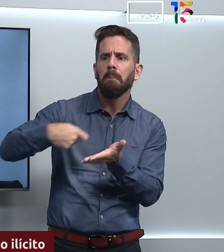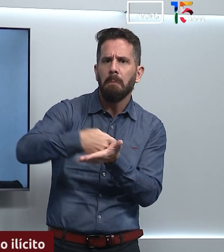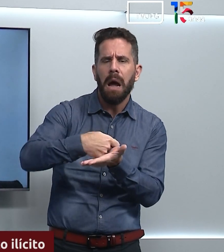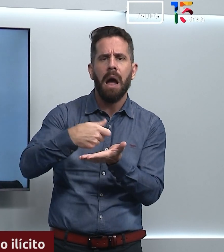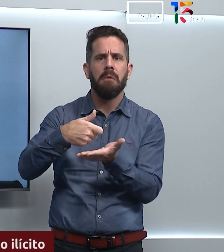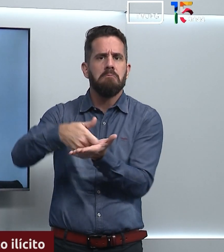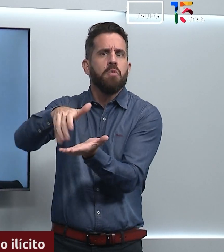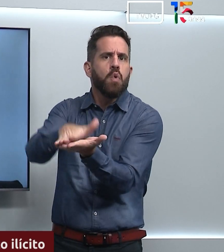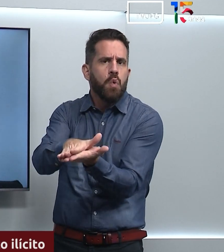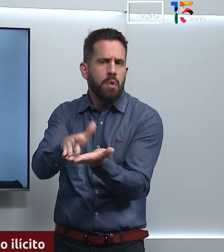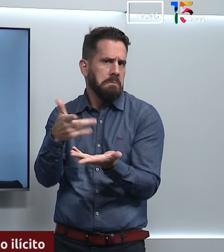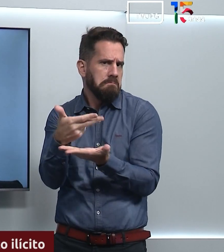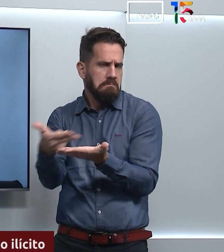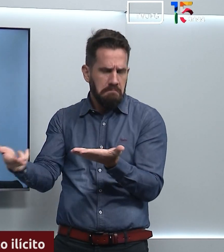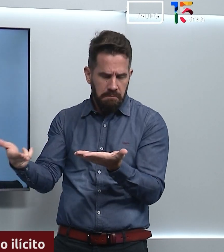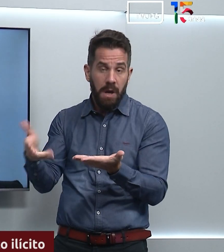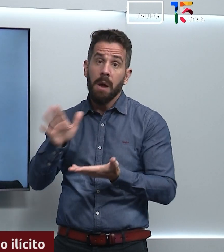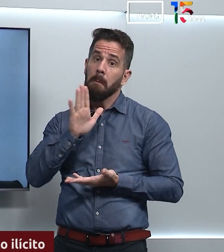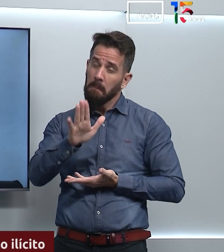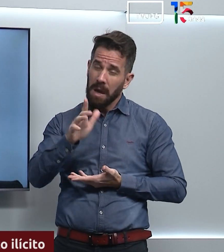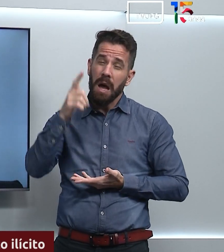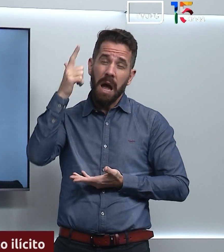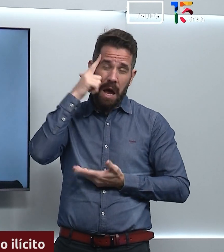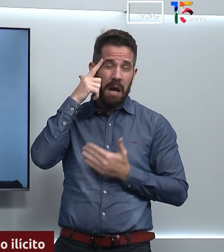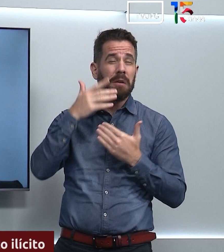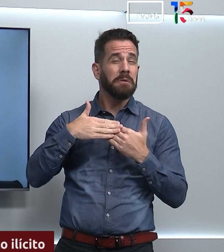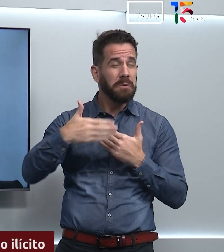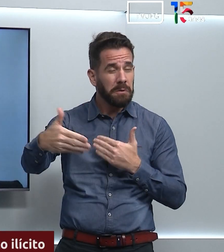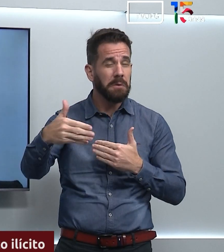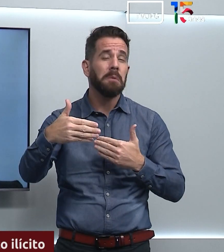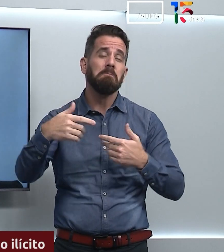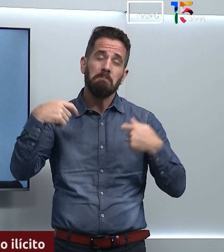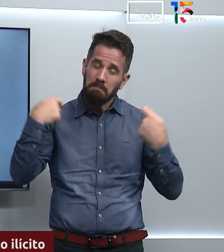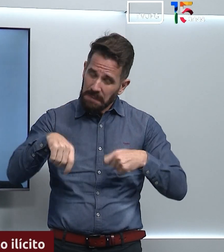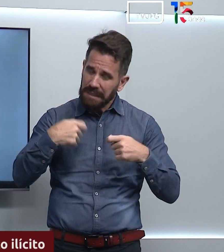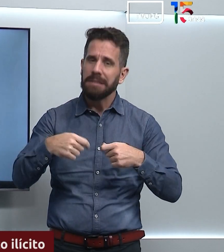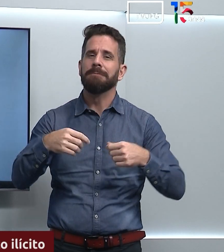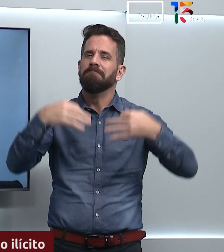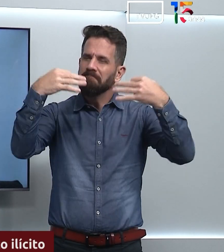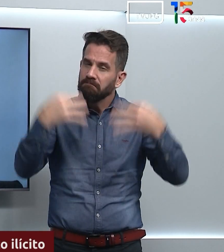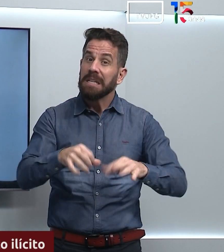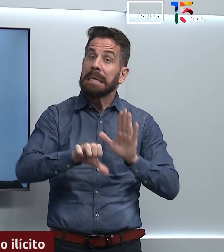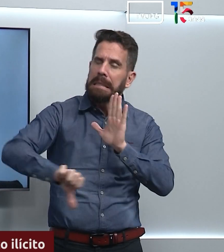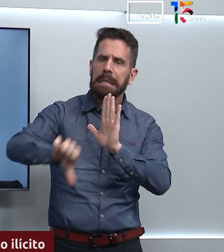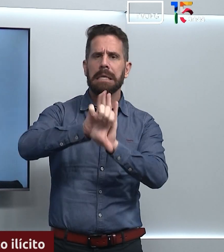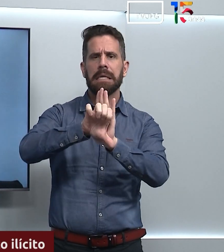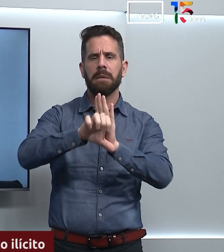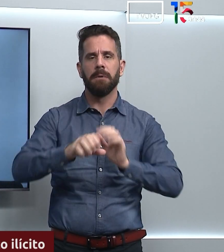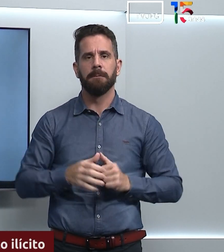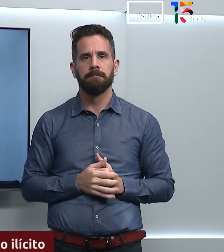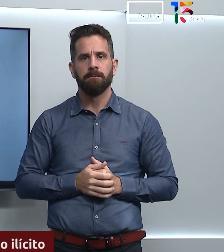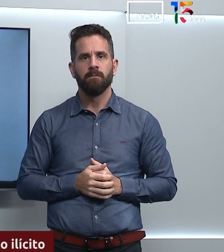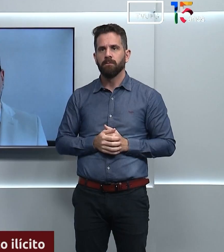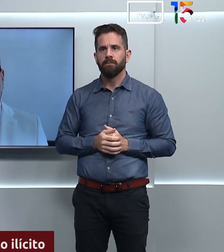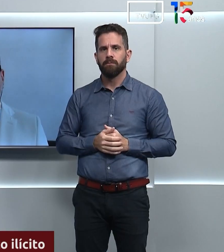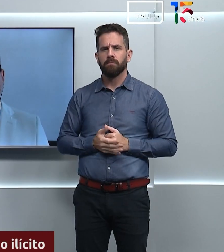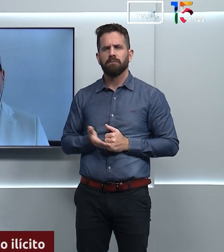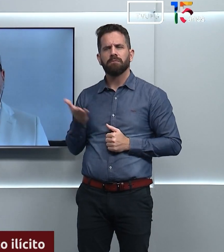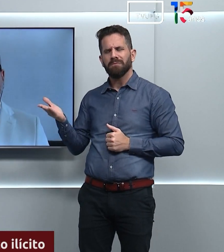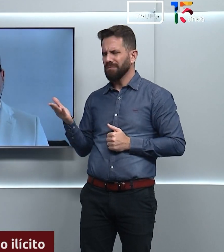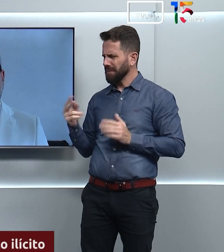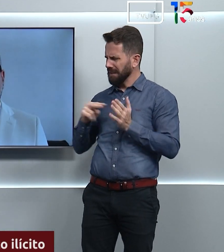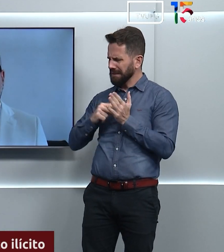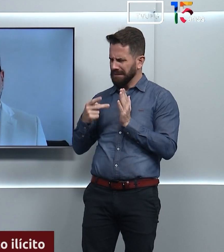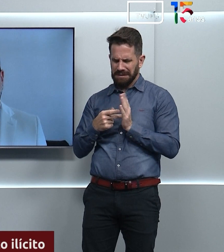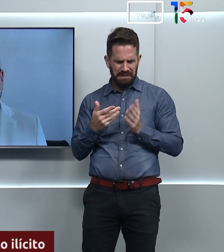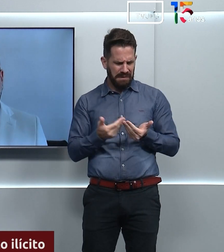que, com o tempo, nós precisaremos ir além do ato ilícito. Doutor, para o nosso público entender, qual que é a diferença do